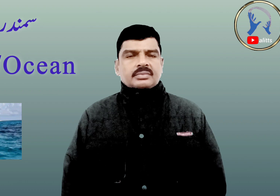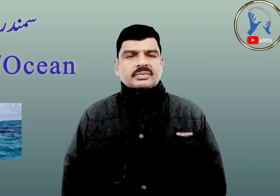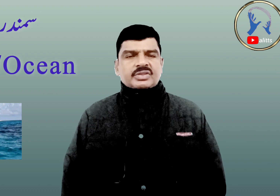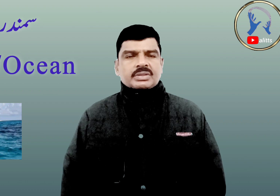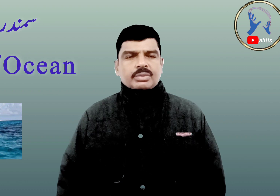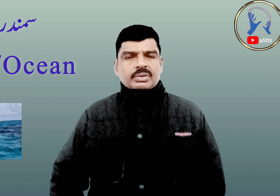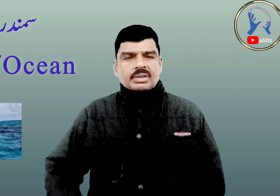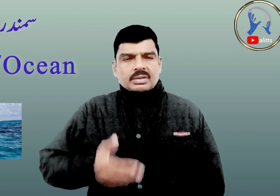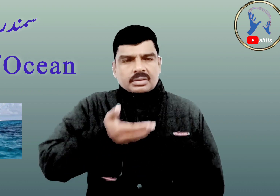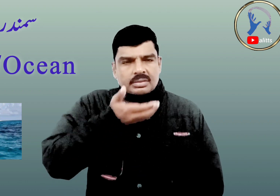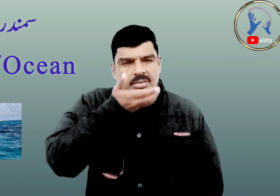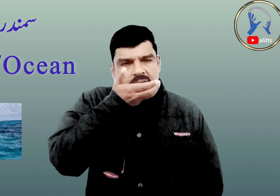समुंदर।